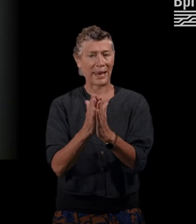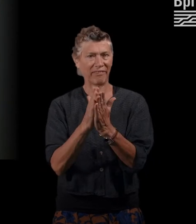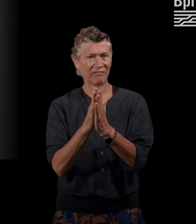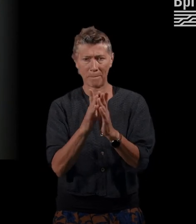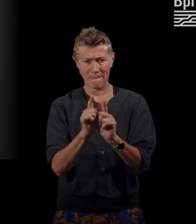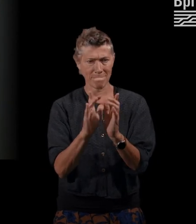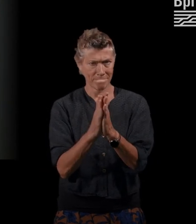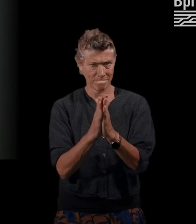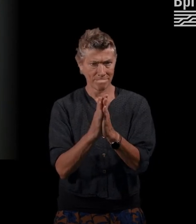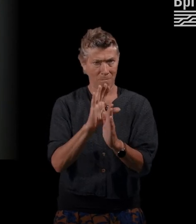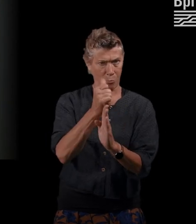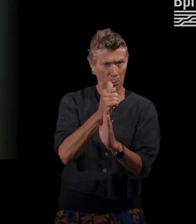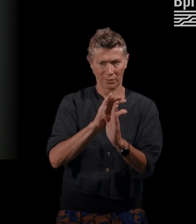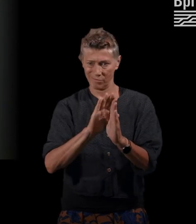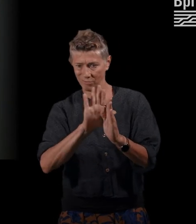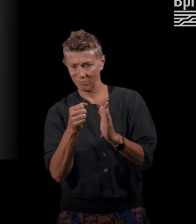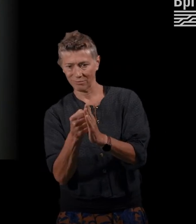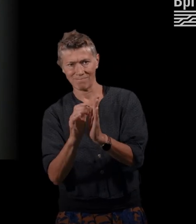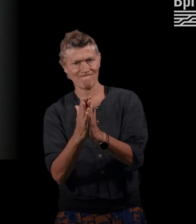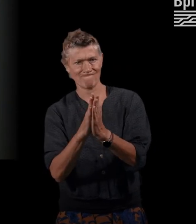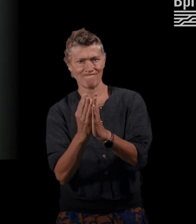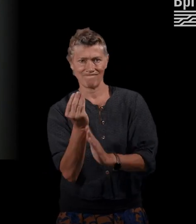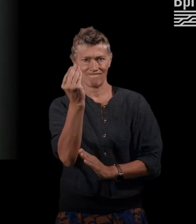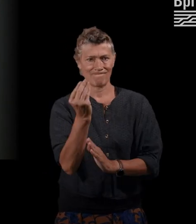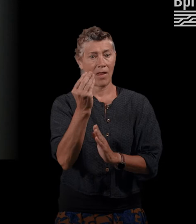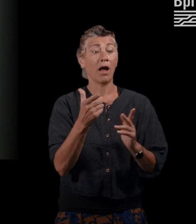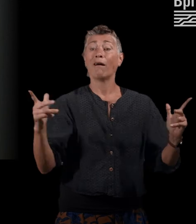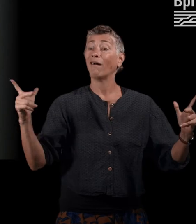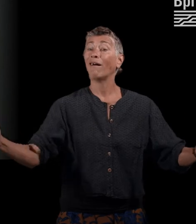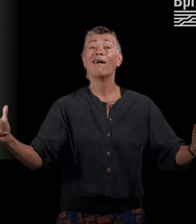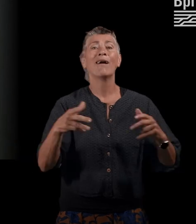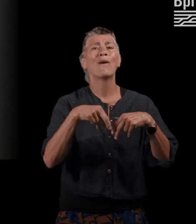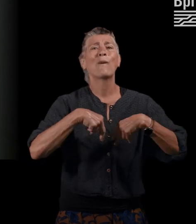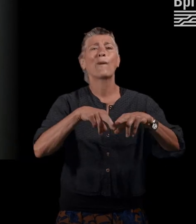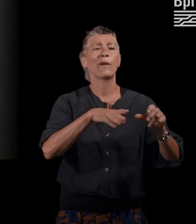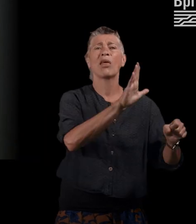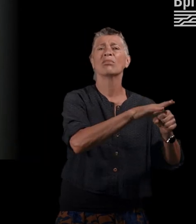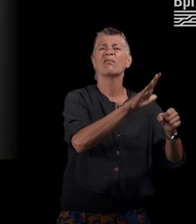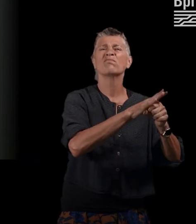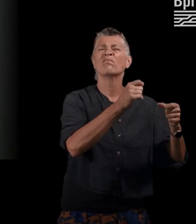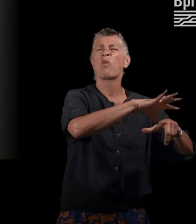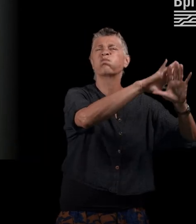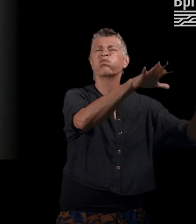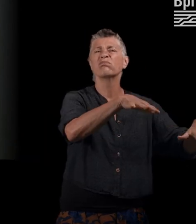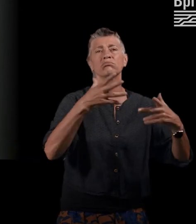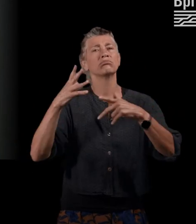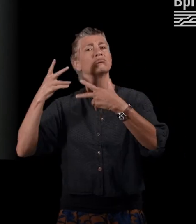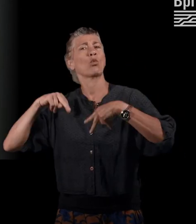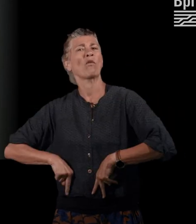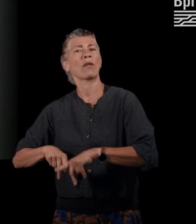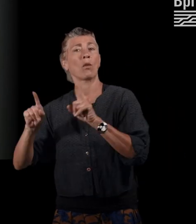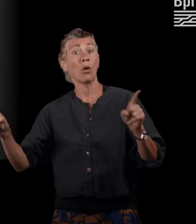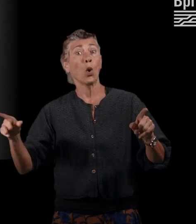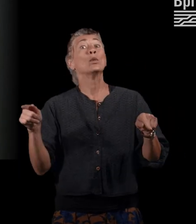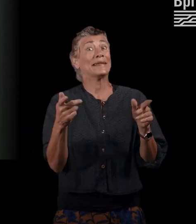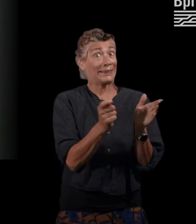borné aussi, donc à part par ces deux lieux, la décharge et le siège du gouvernement, mais aussi par deux dates, le 17 octobre, le